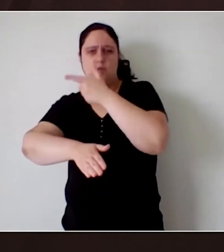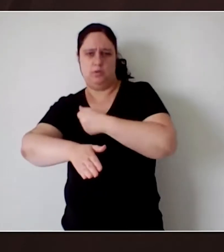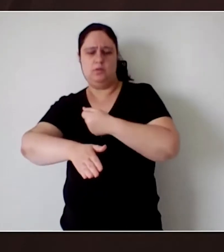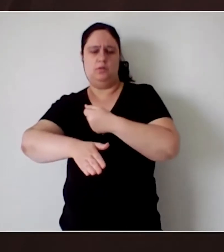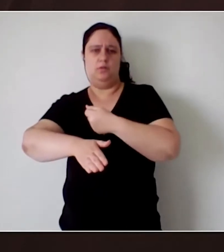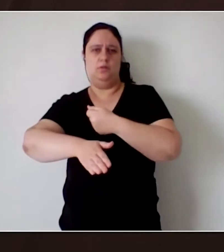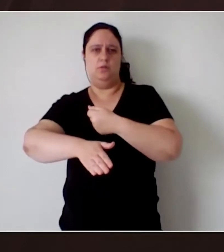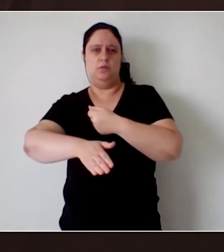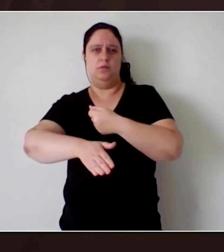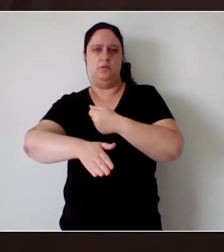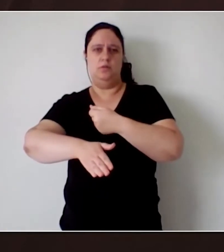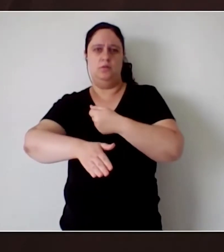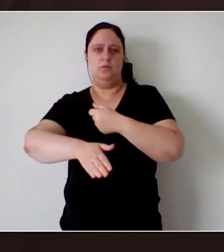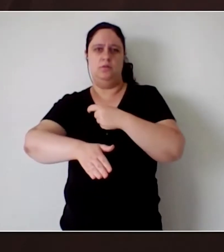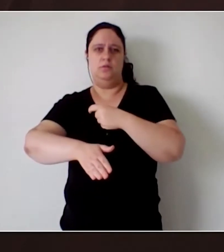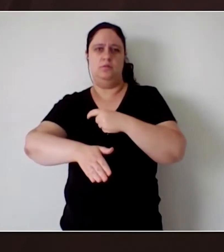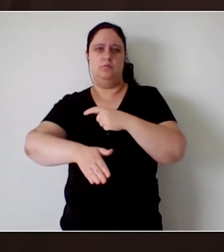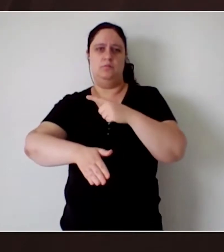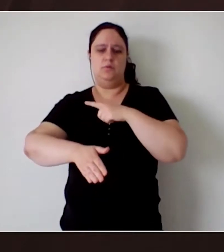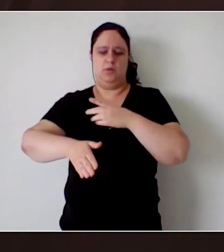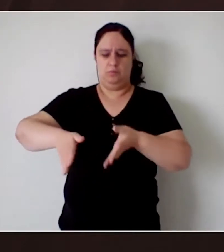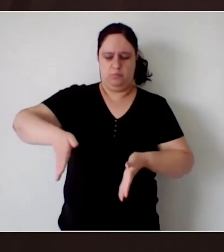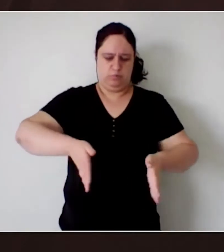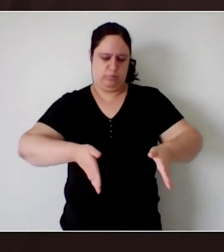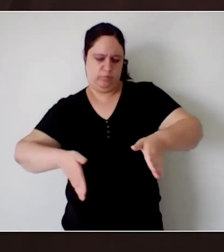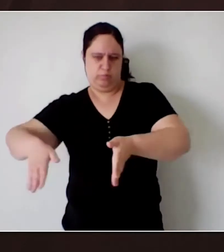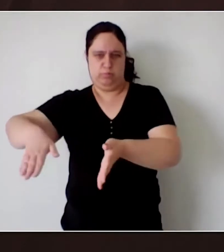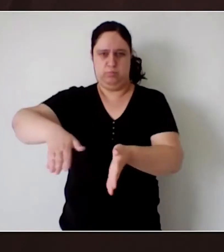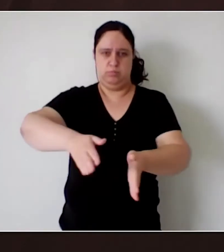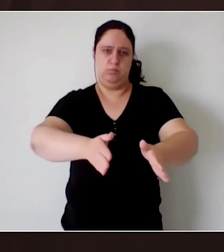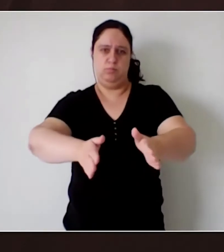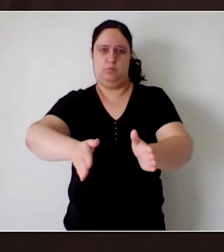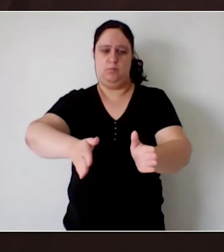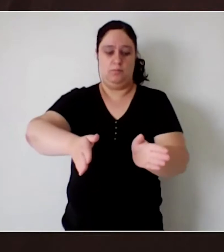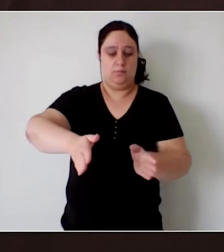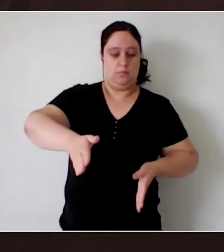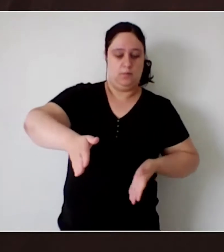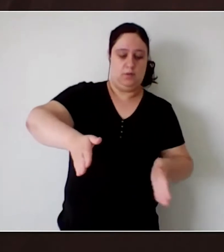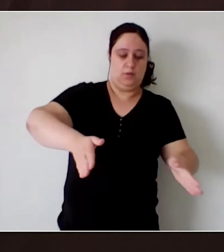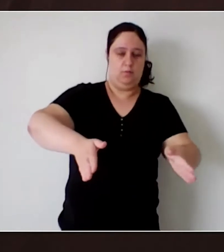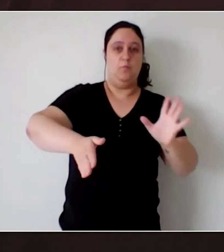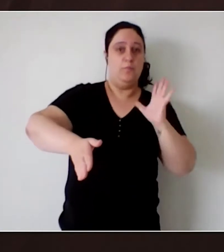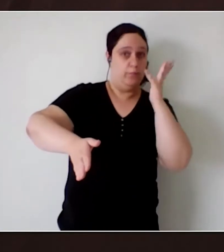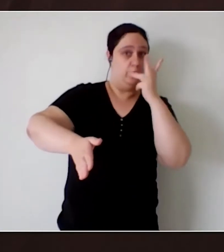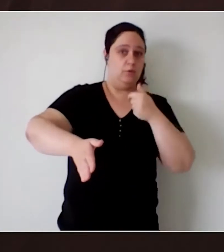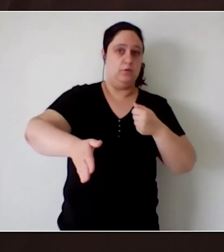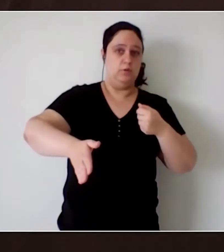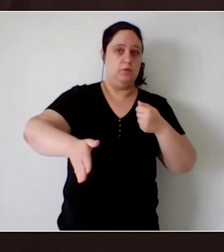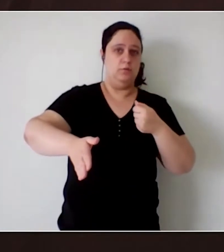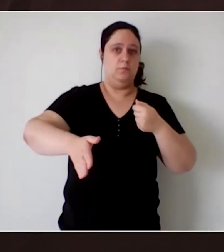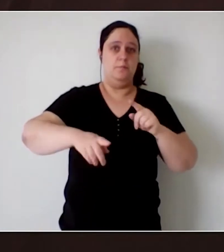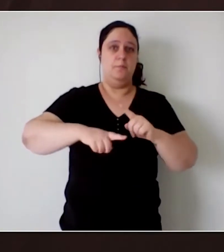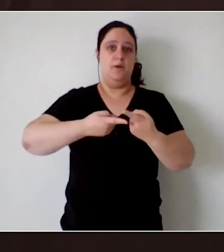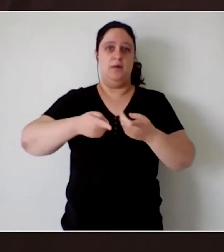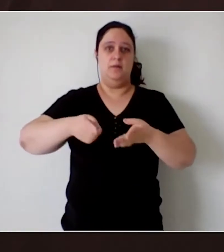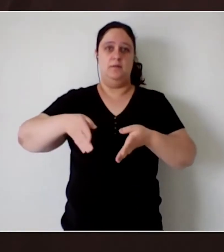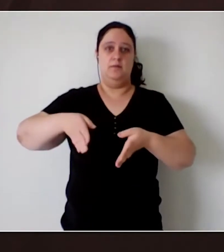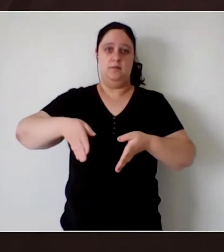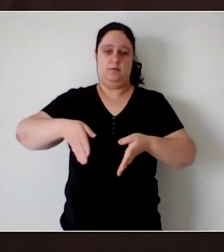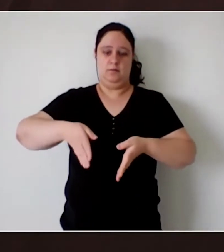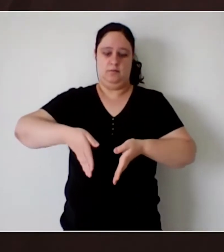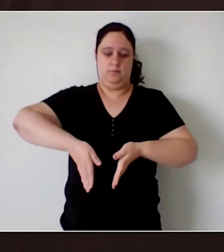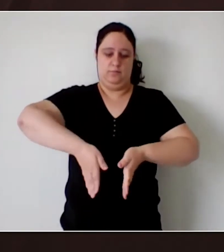um calçamento todo curvo, bonito, combinando, mas se você deixar, né, a pessoa, ele vai fazer uma linha reta na